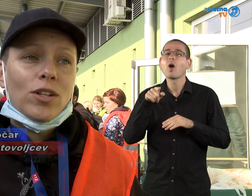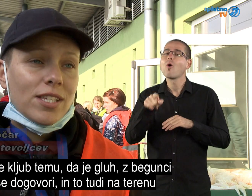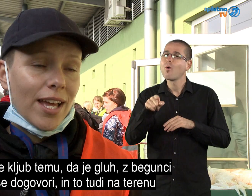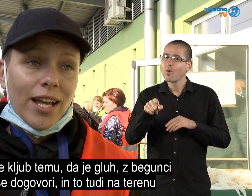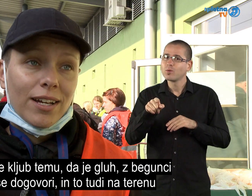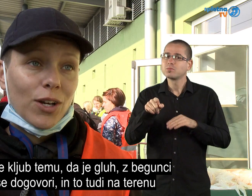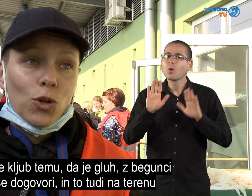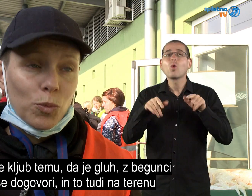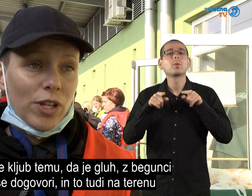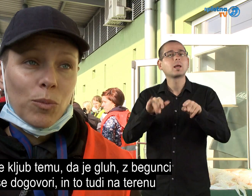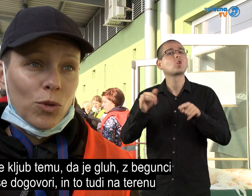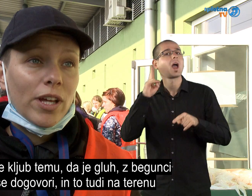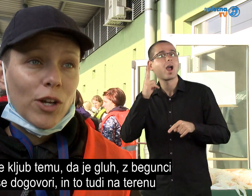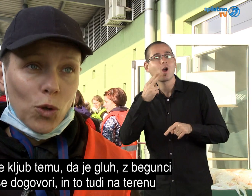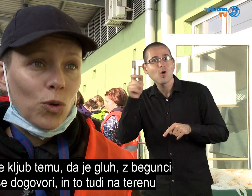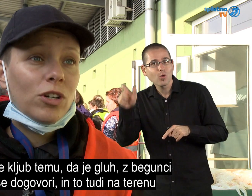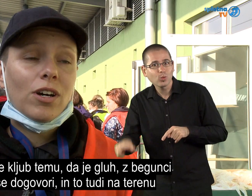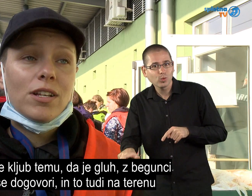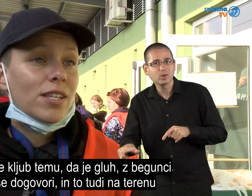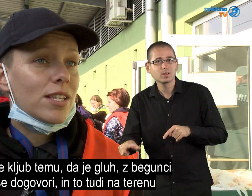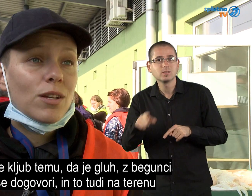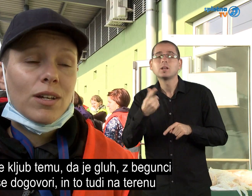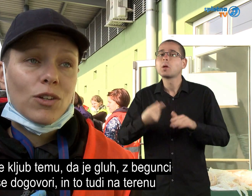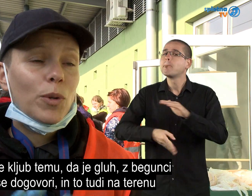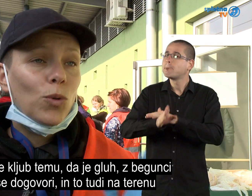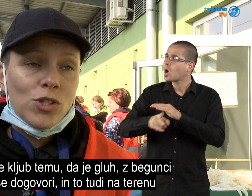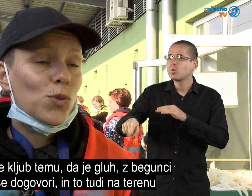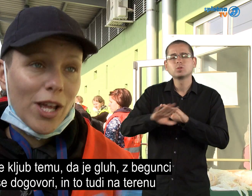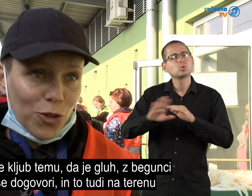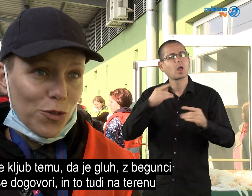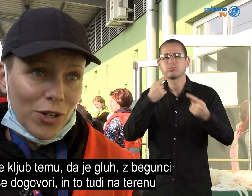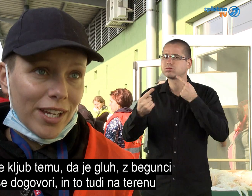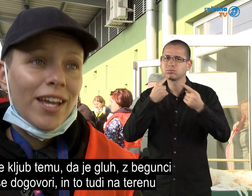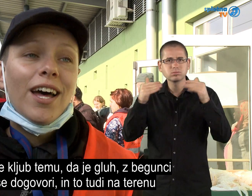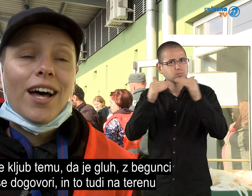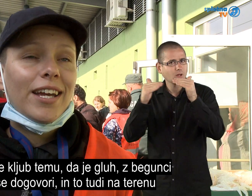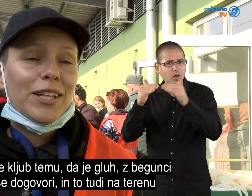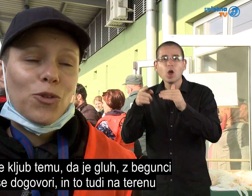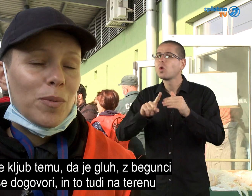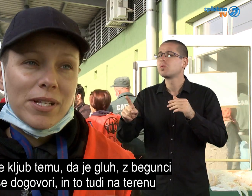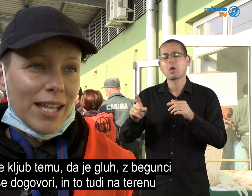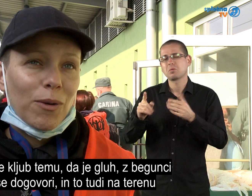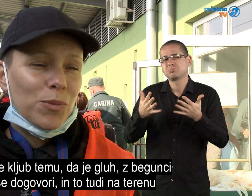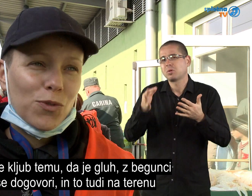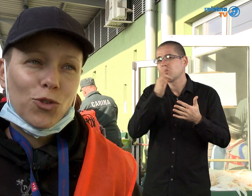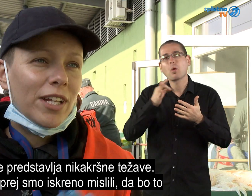se, kljub temu, da je gluh, se z begunci vse dogovori in to ne predstavlja v bistvu tudi na